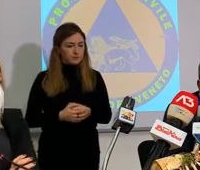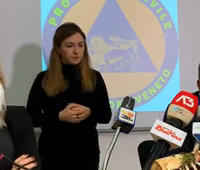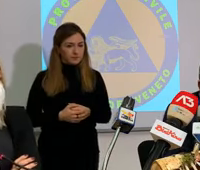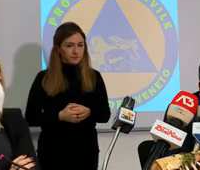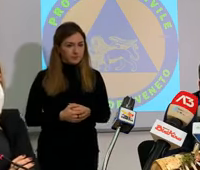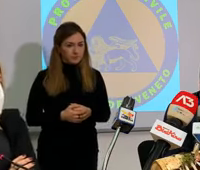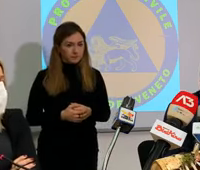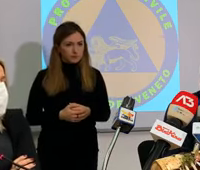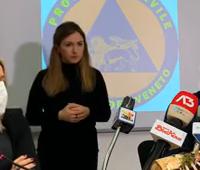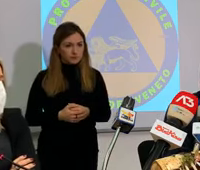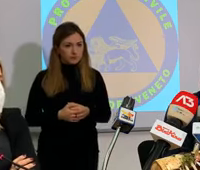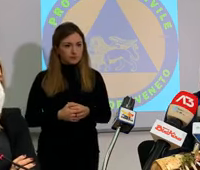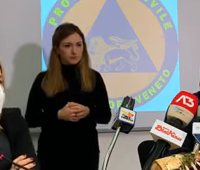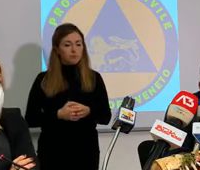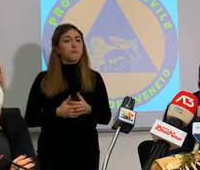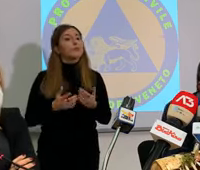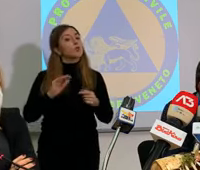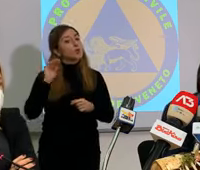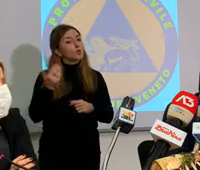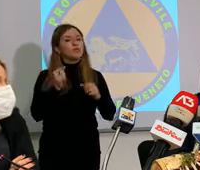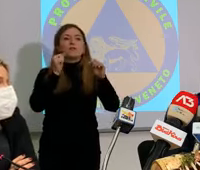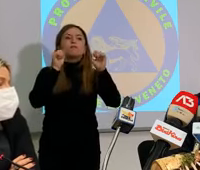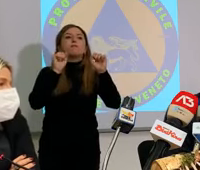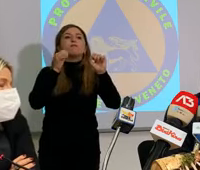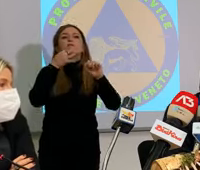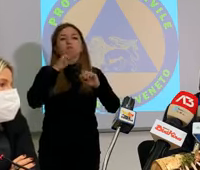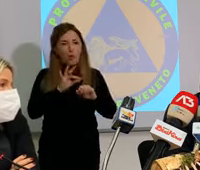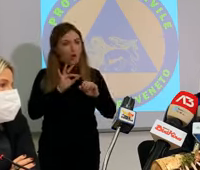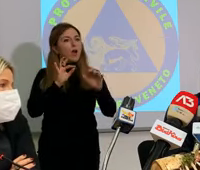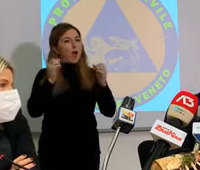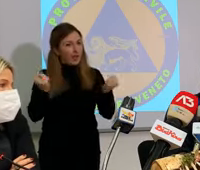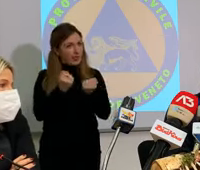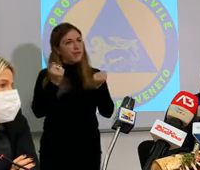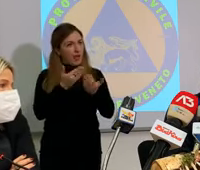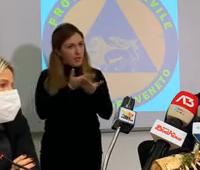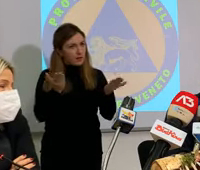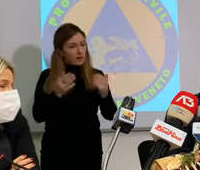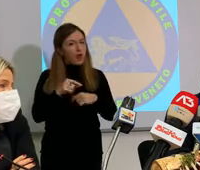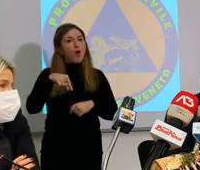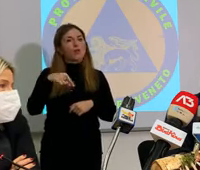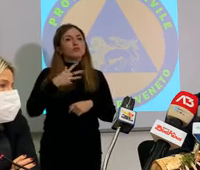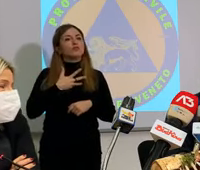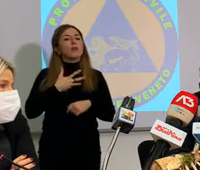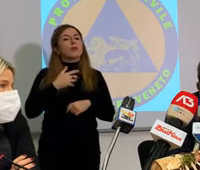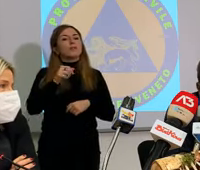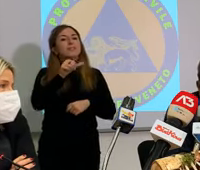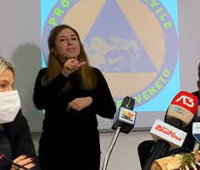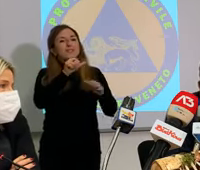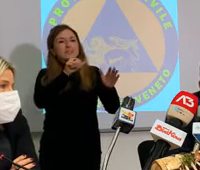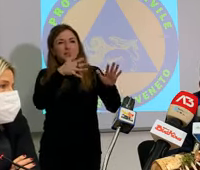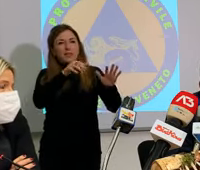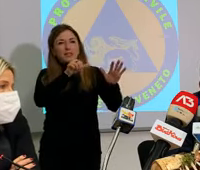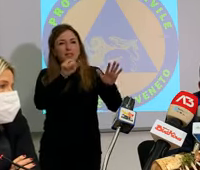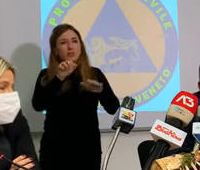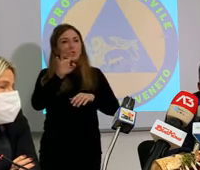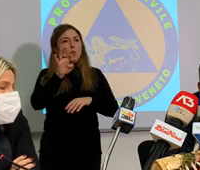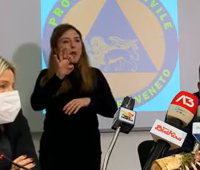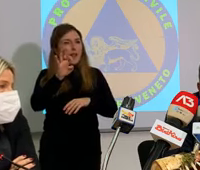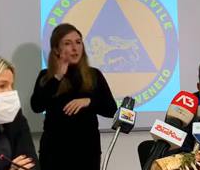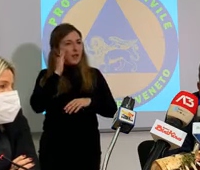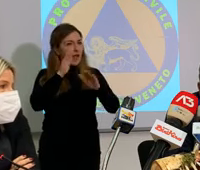sono le attivabili oggi siamo arrivati ad avere 600 circa 640